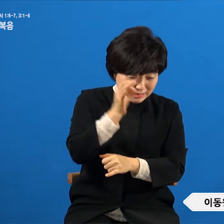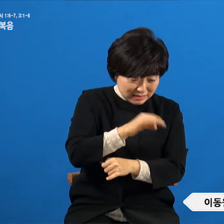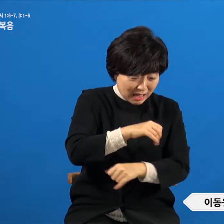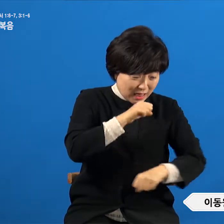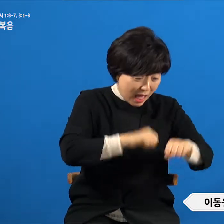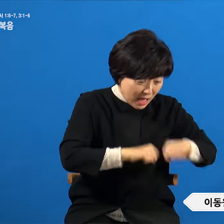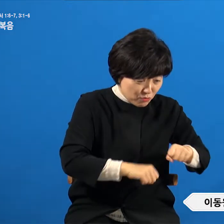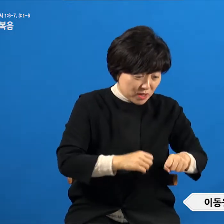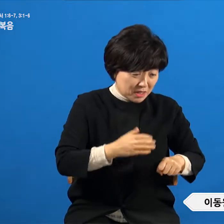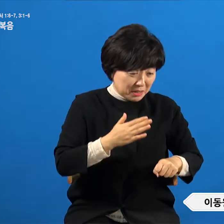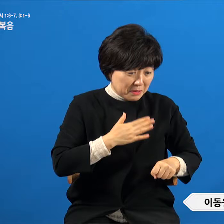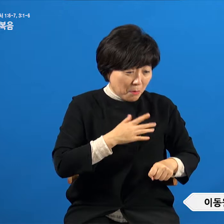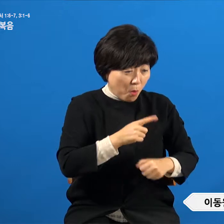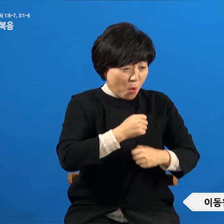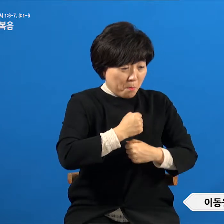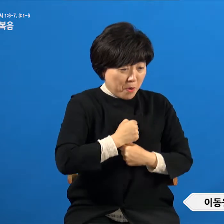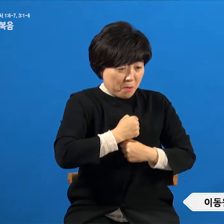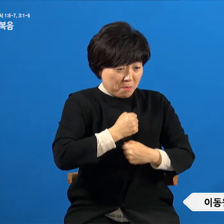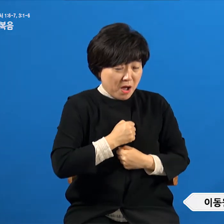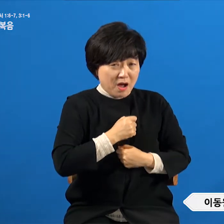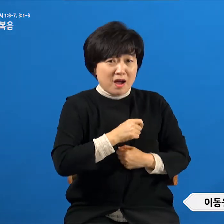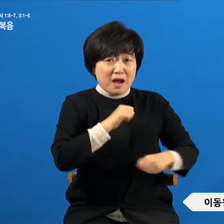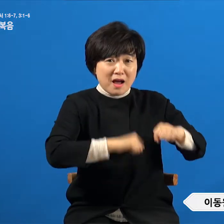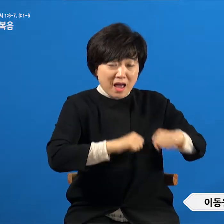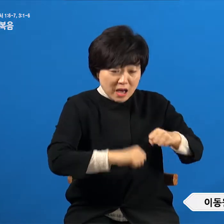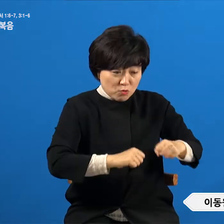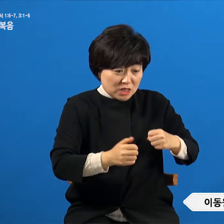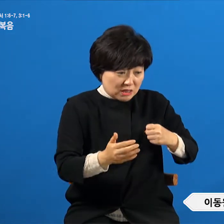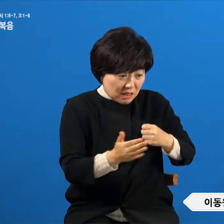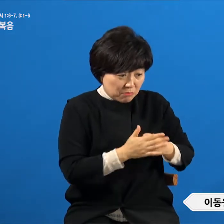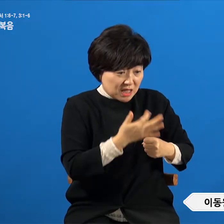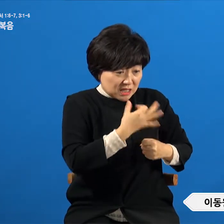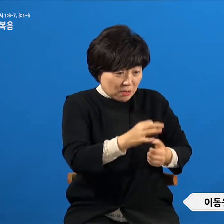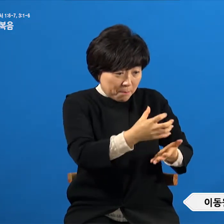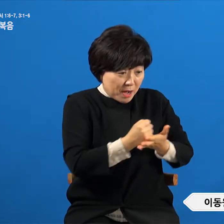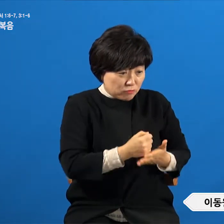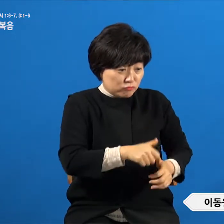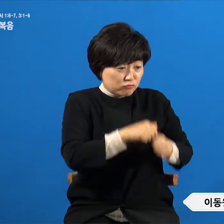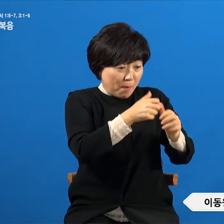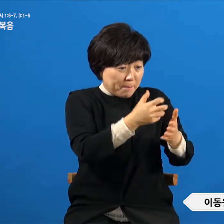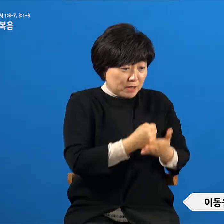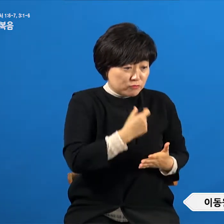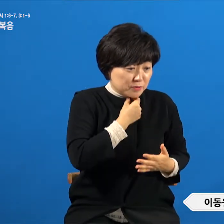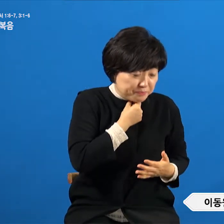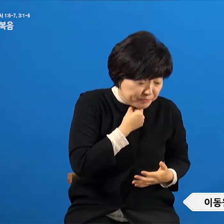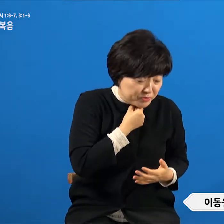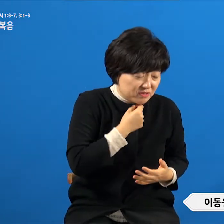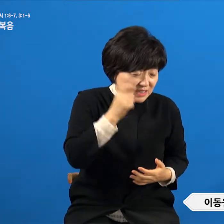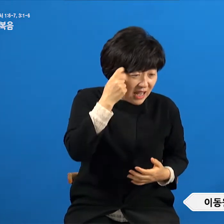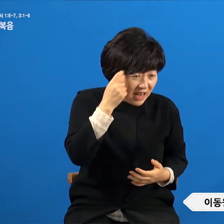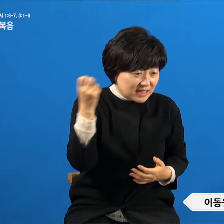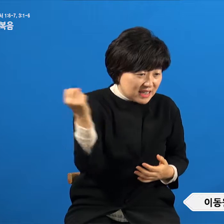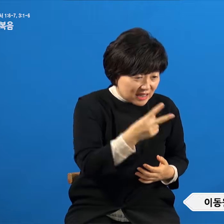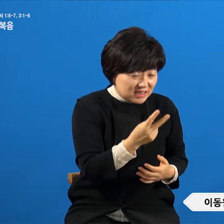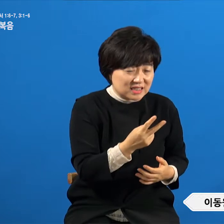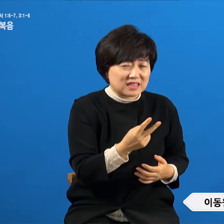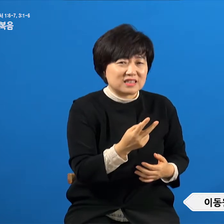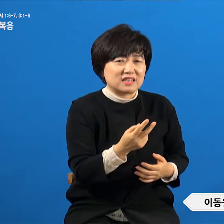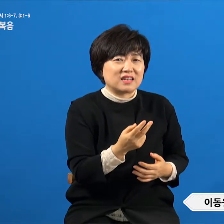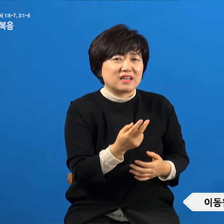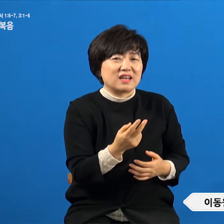무엇을 통해 지켜서 하나님 앞에 의롭다함을 얻으려는 나 자신의 행위를 의존케 한다면 이것은